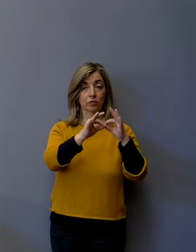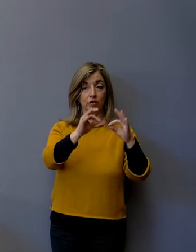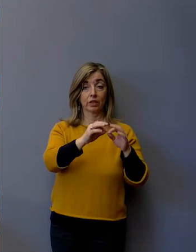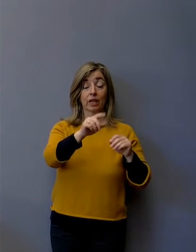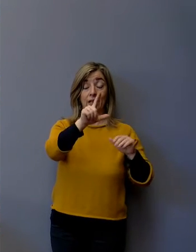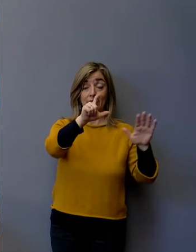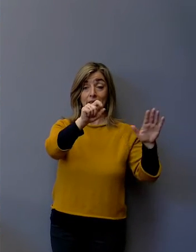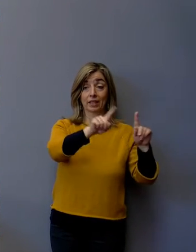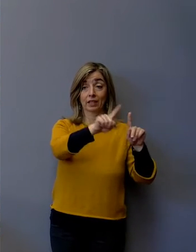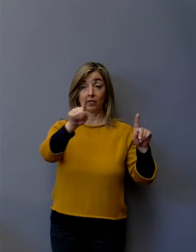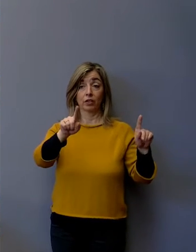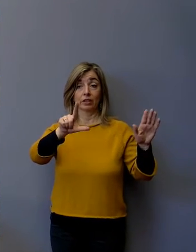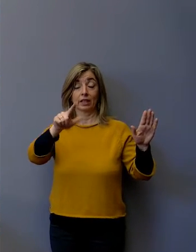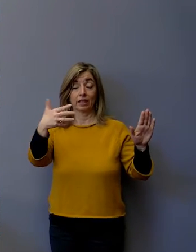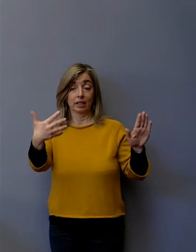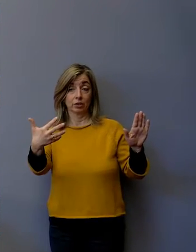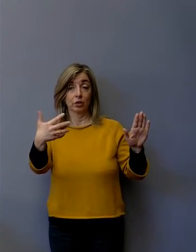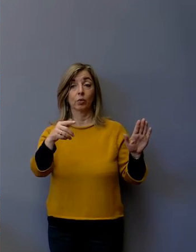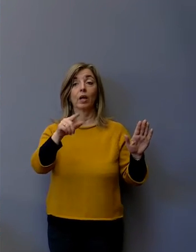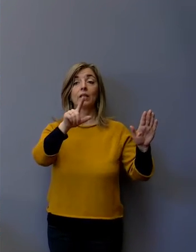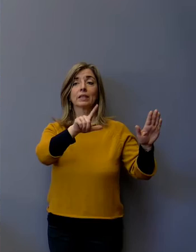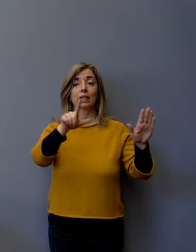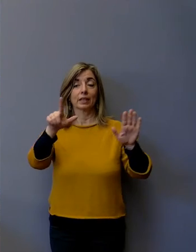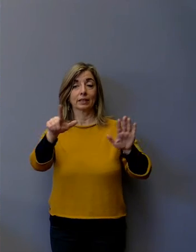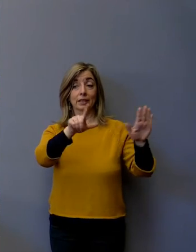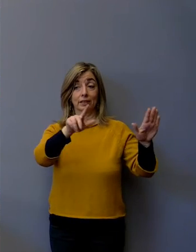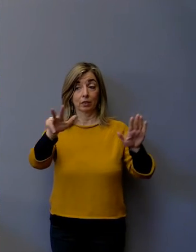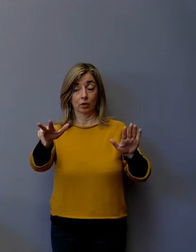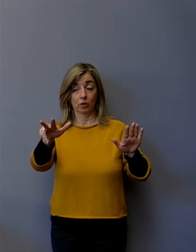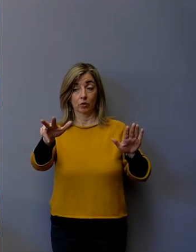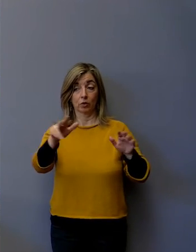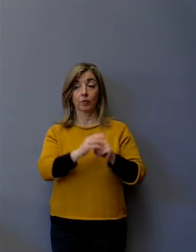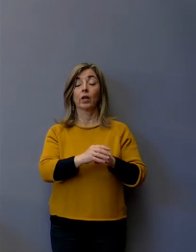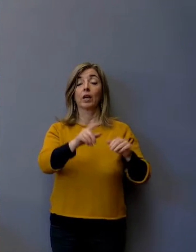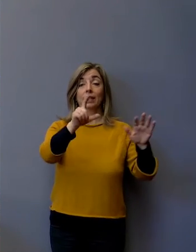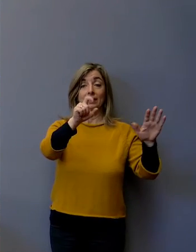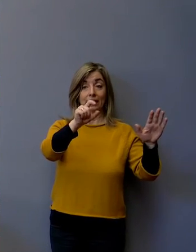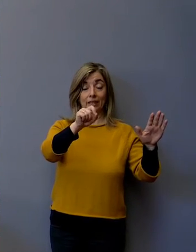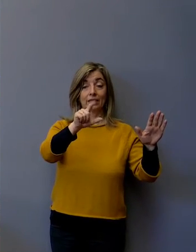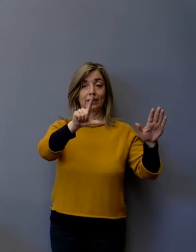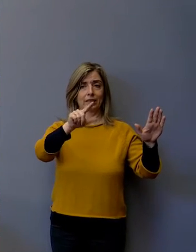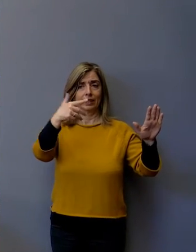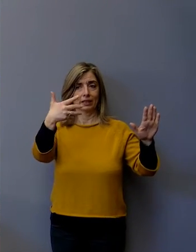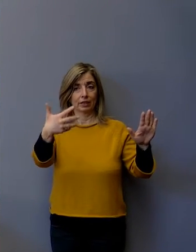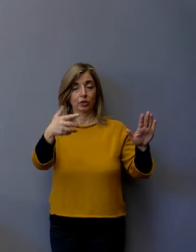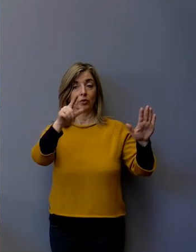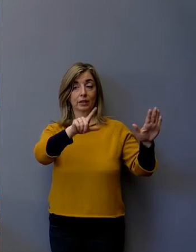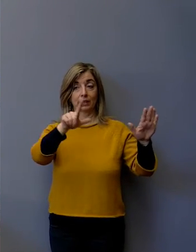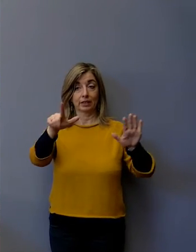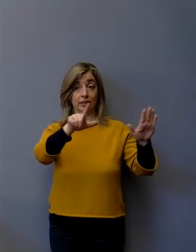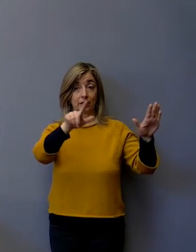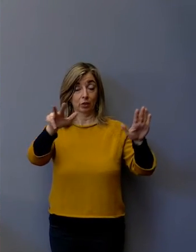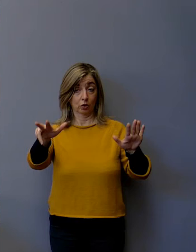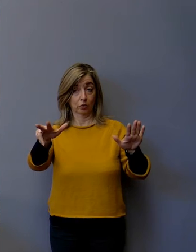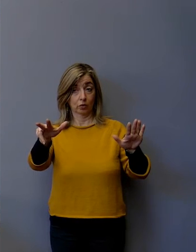75 numero 77 numero 78 quindi 70 75 73 77